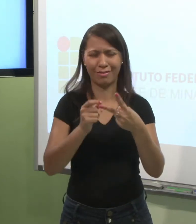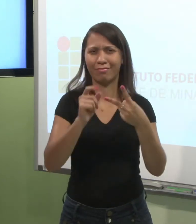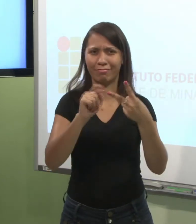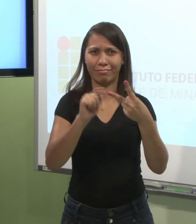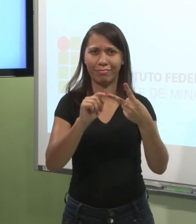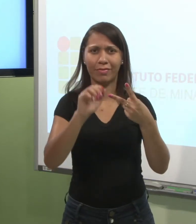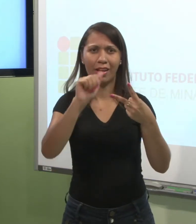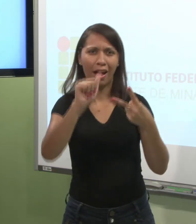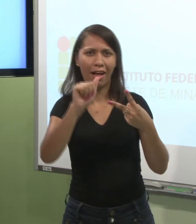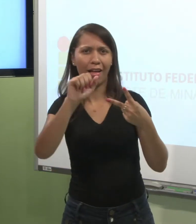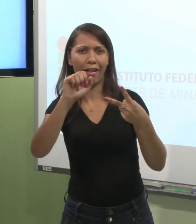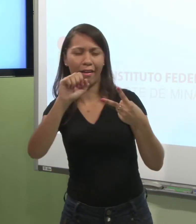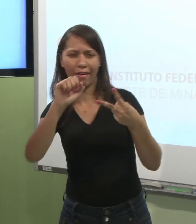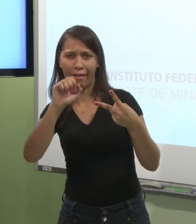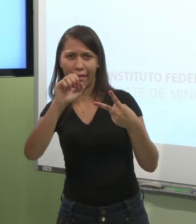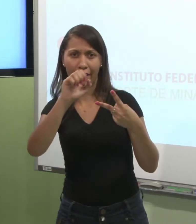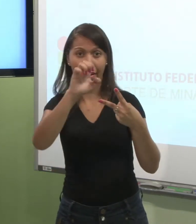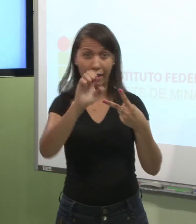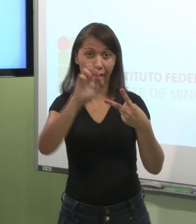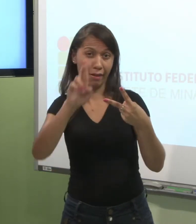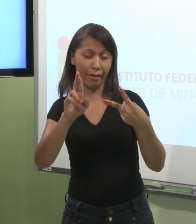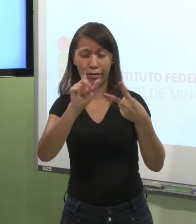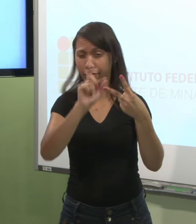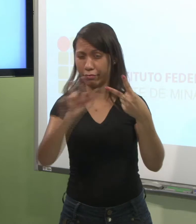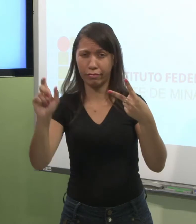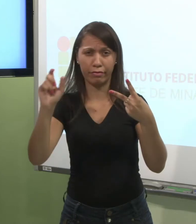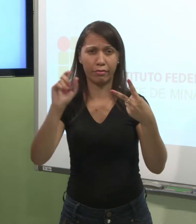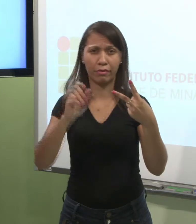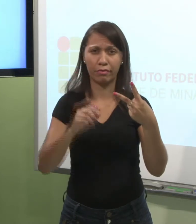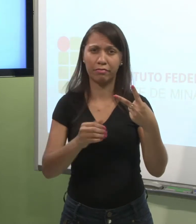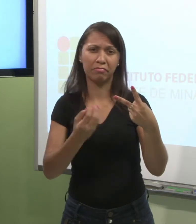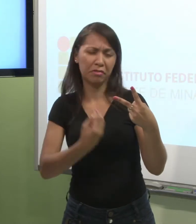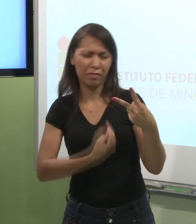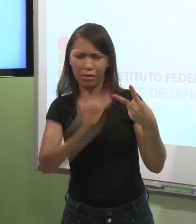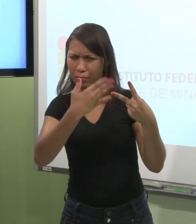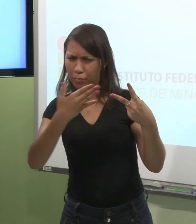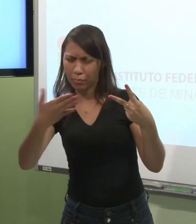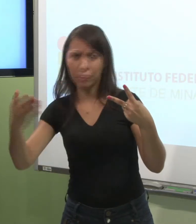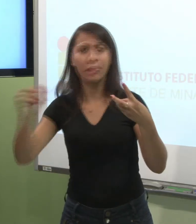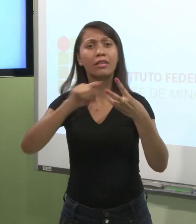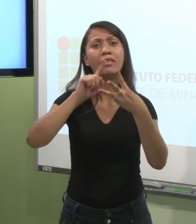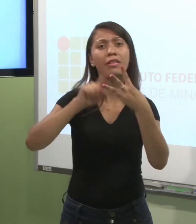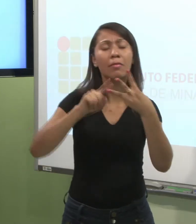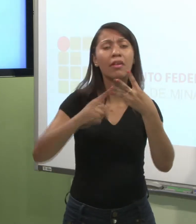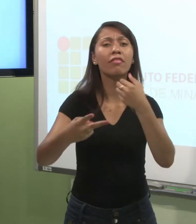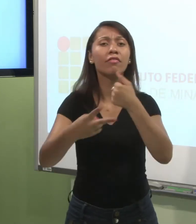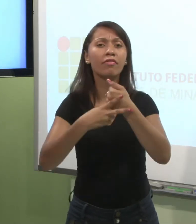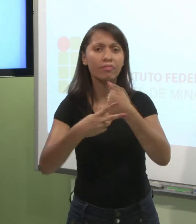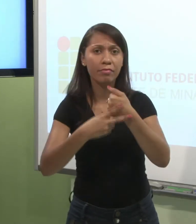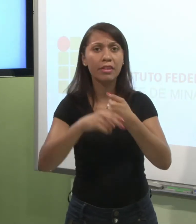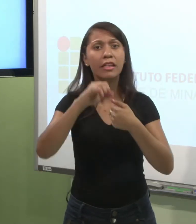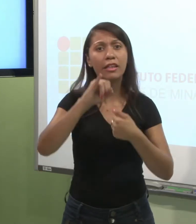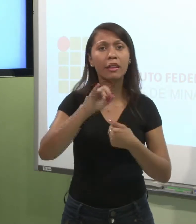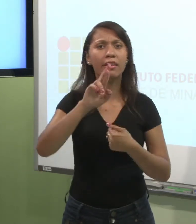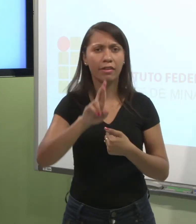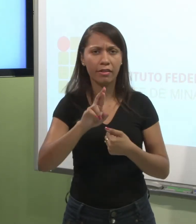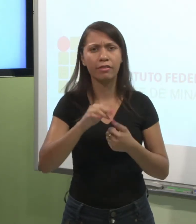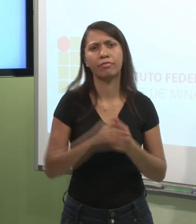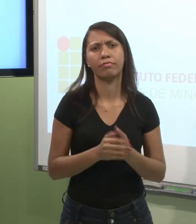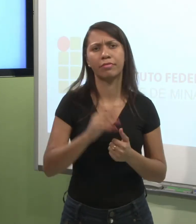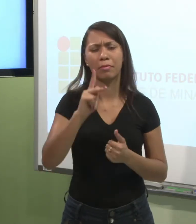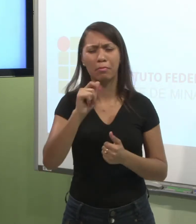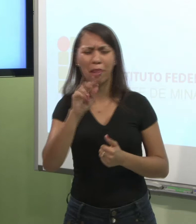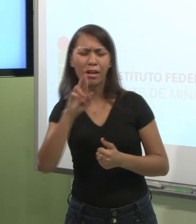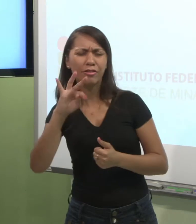ER, entender, comer, viver. E na terceira conjugação, verbos terminados em IR,